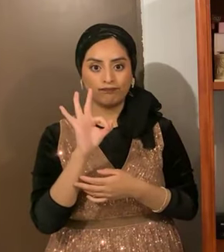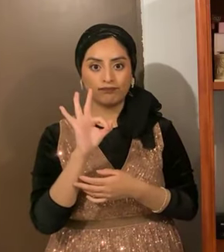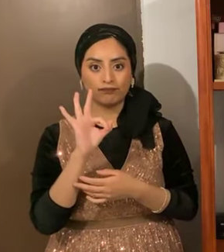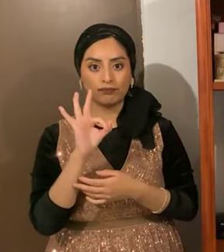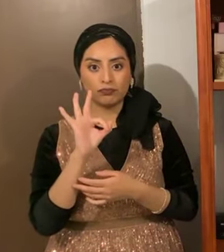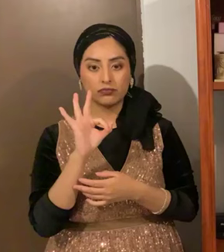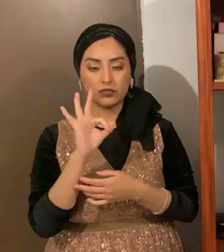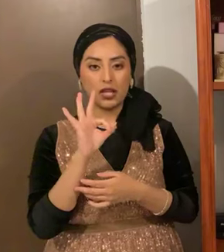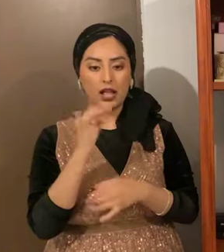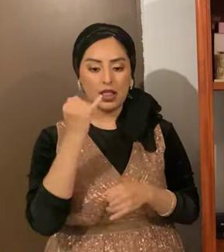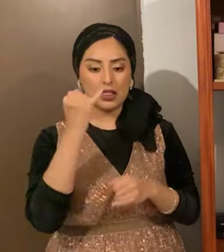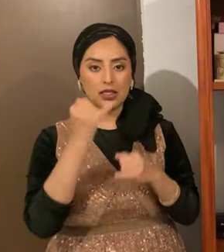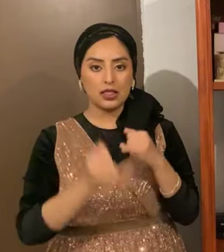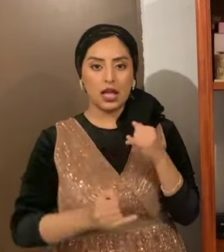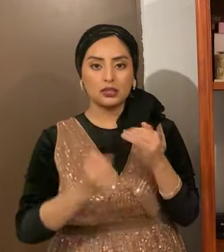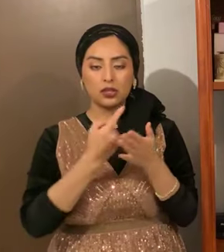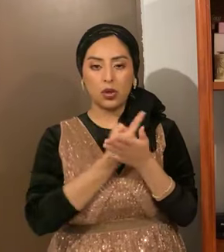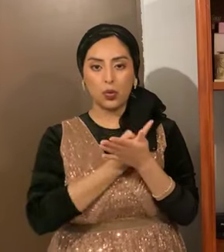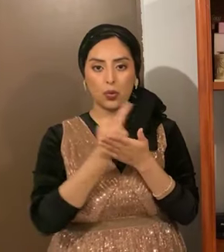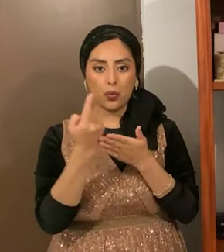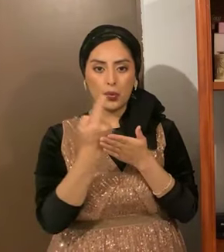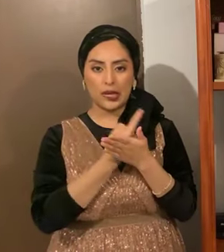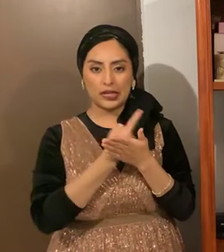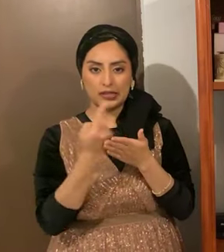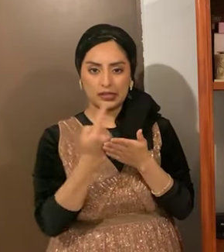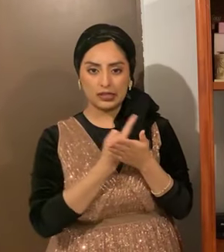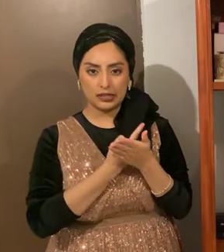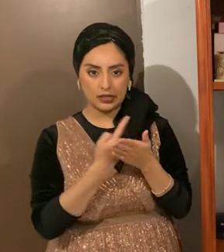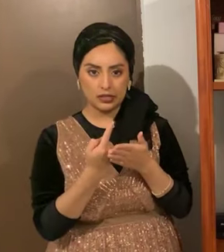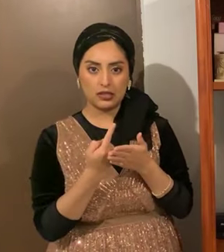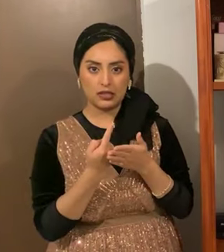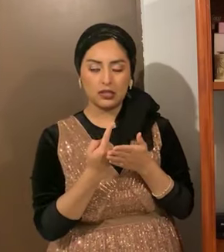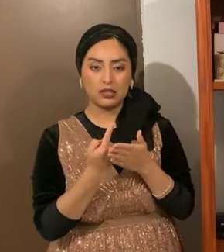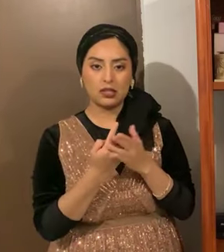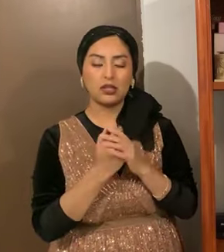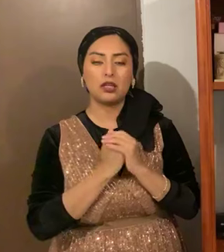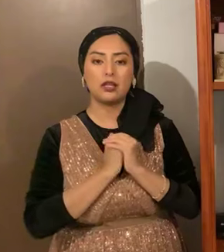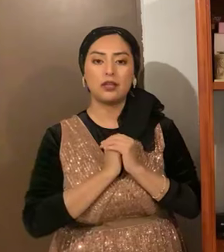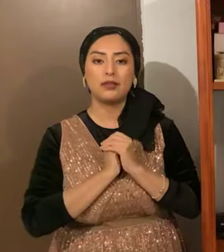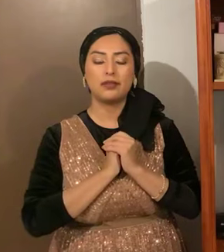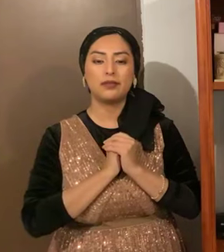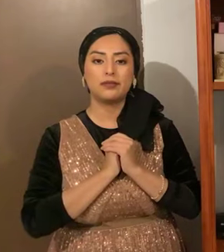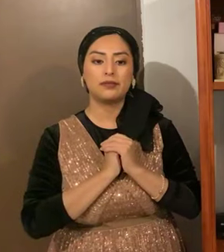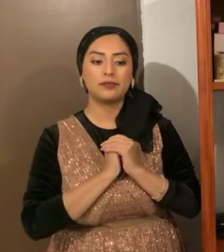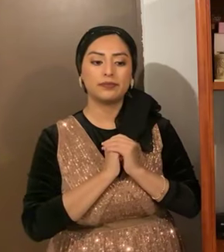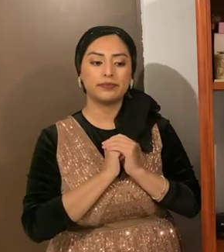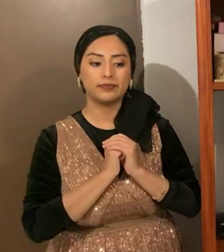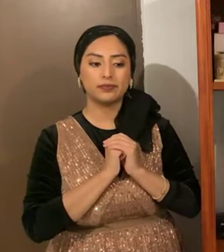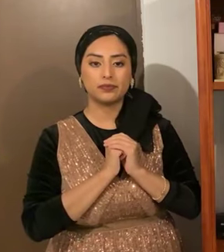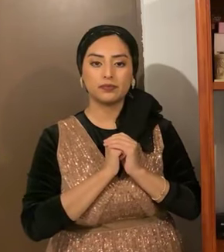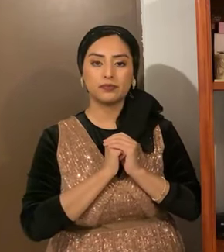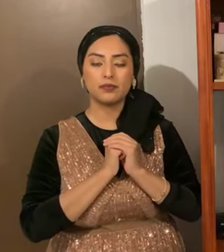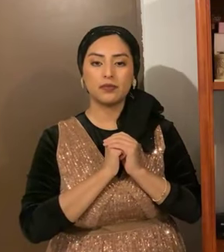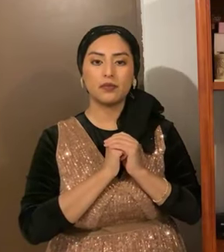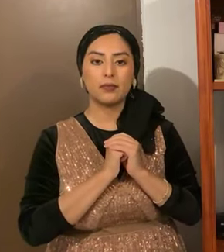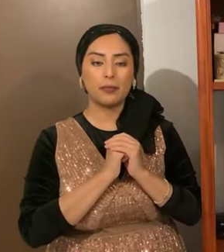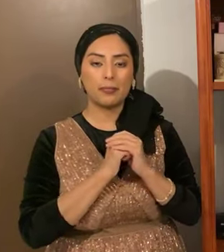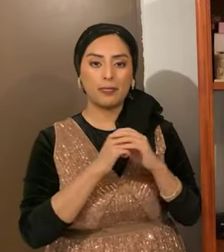en las últimas semanas, por así decirlo, del 2019, se